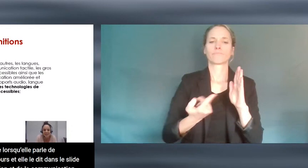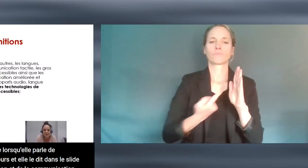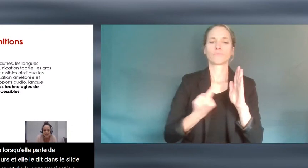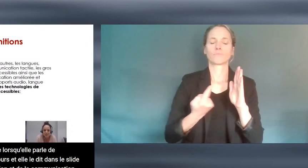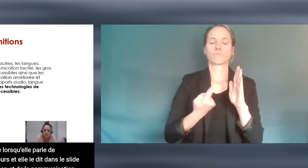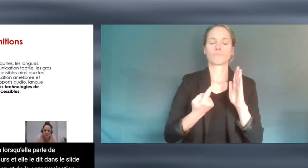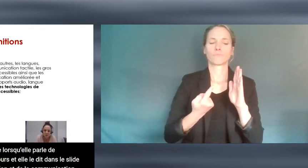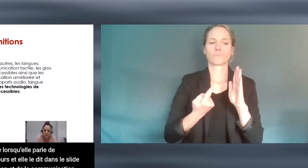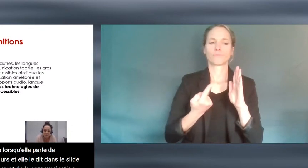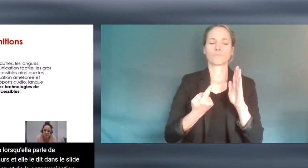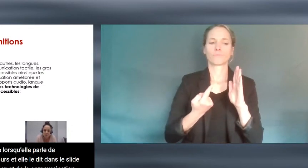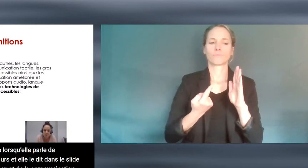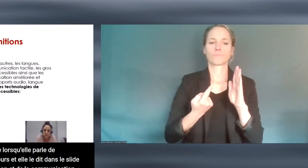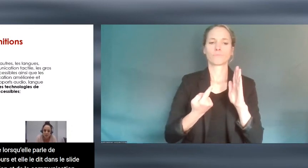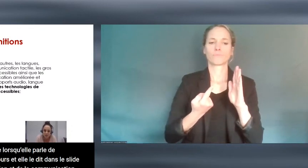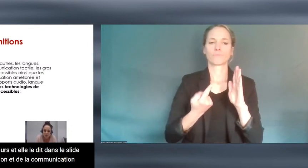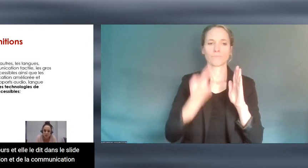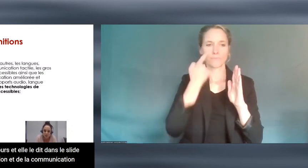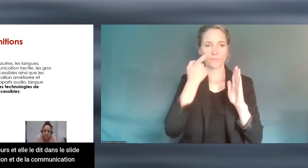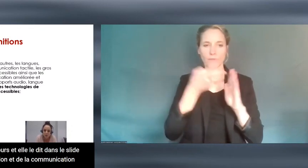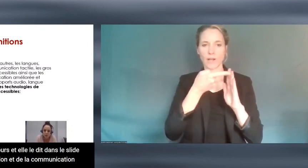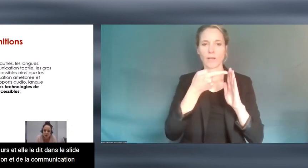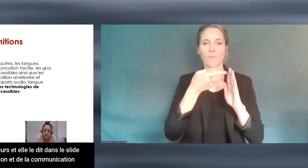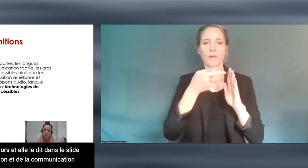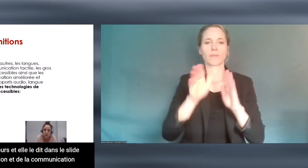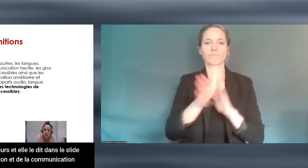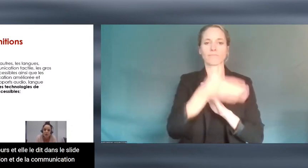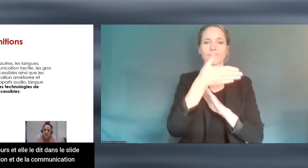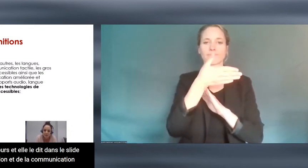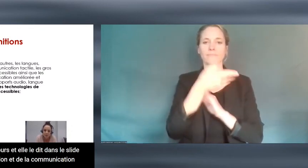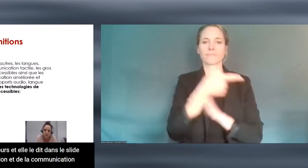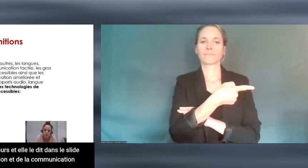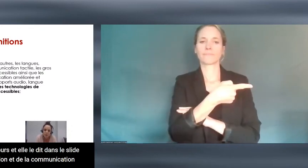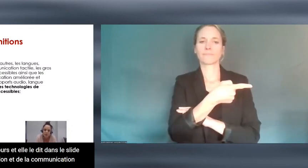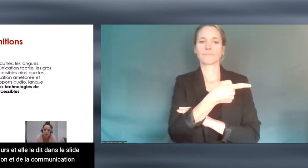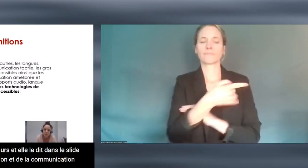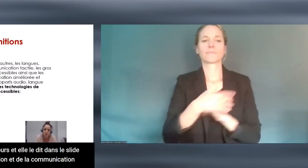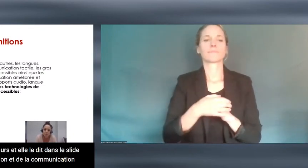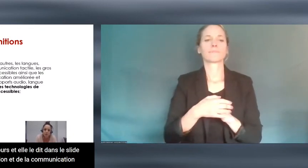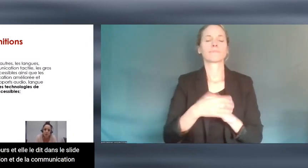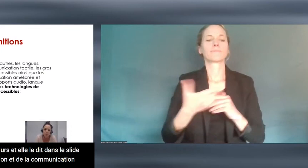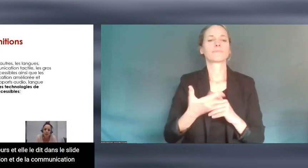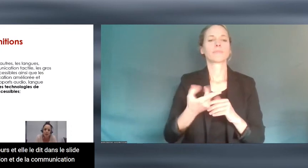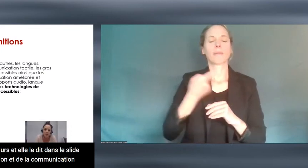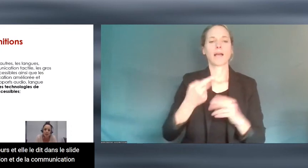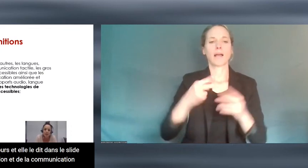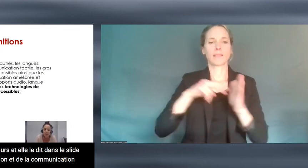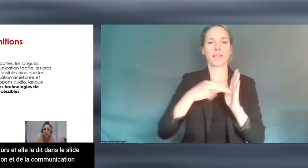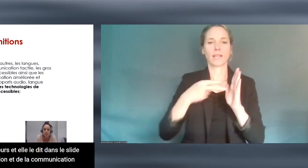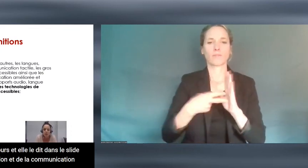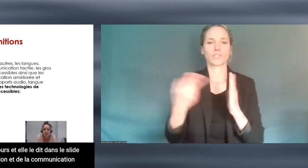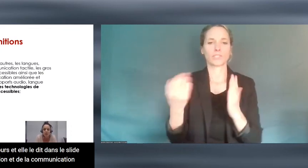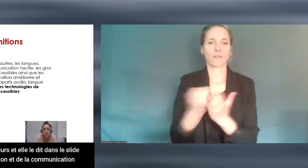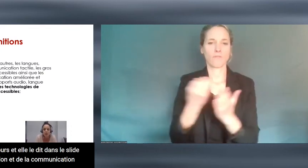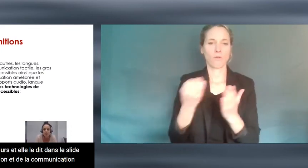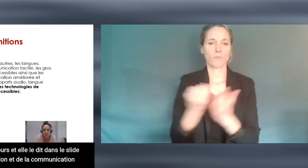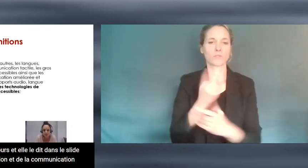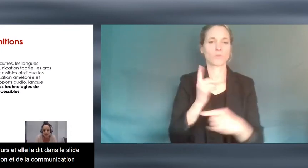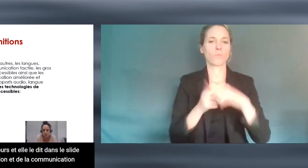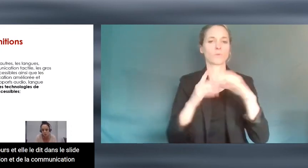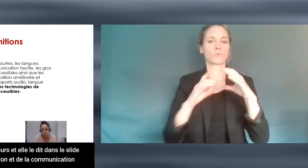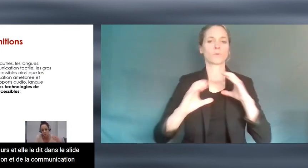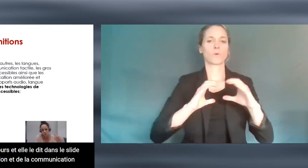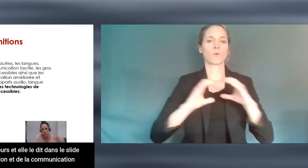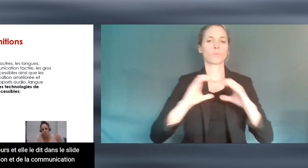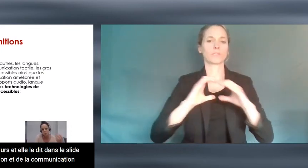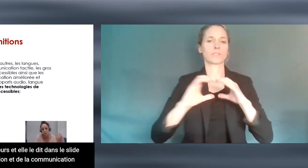dit dans le slide que je vous présente juste maintenant, les technologies de l'information et de la communication